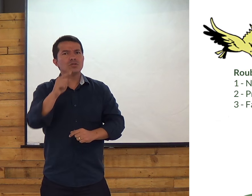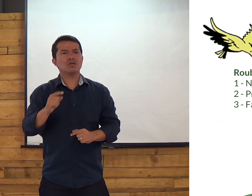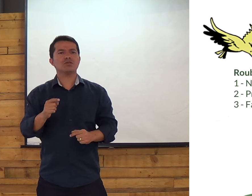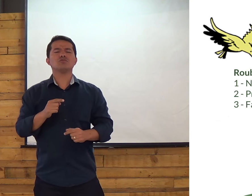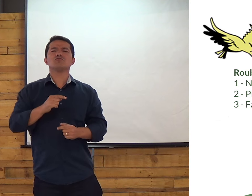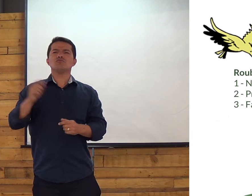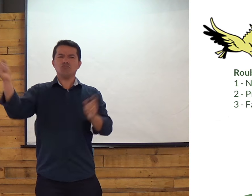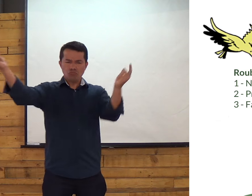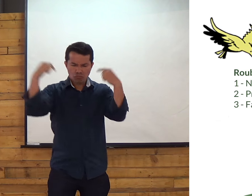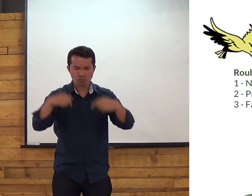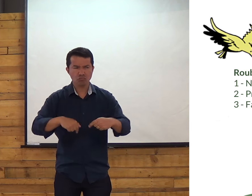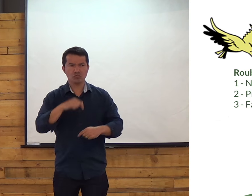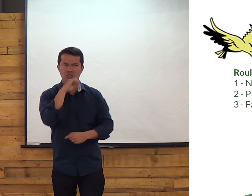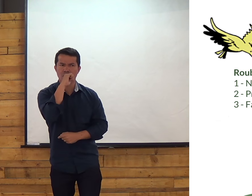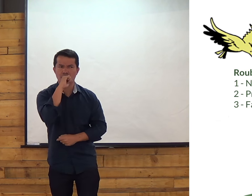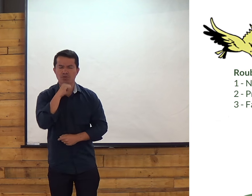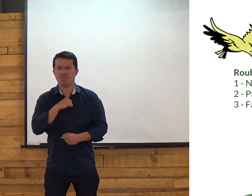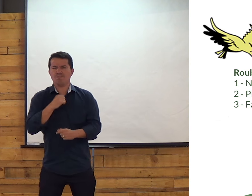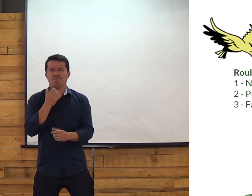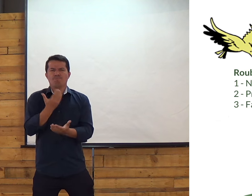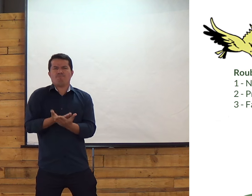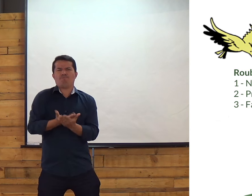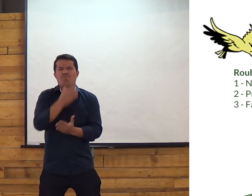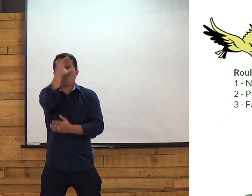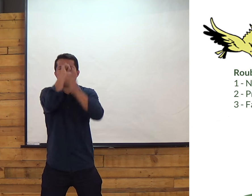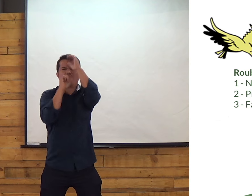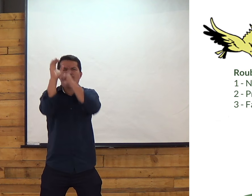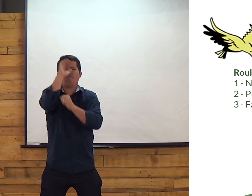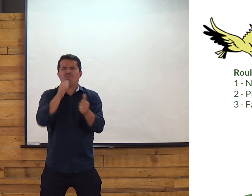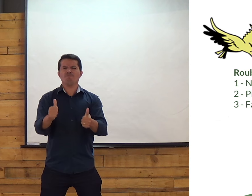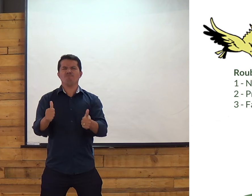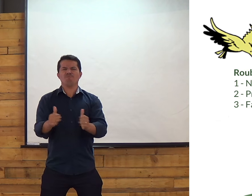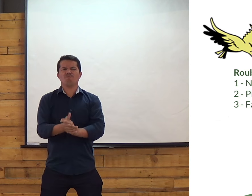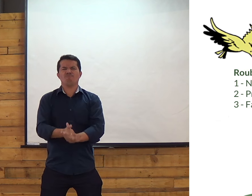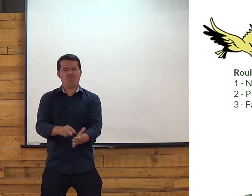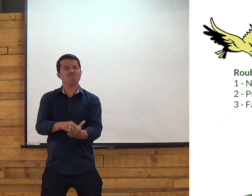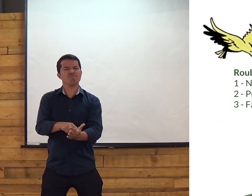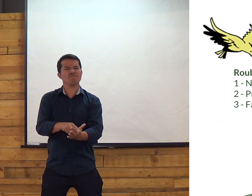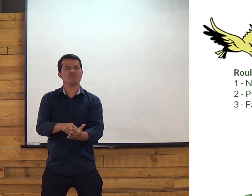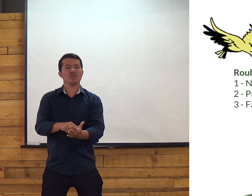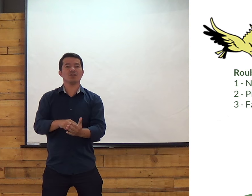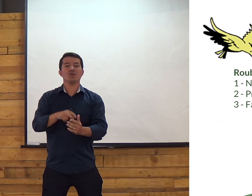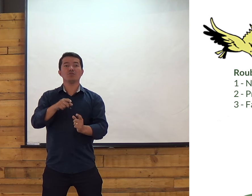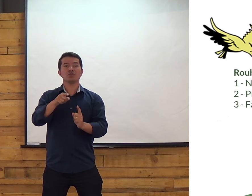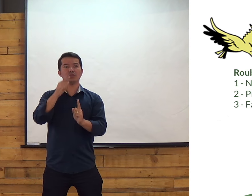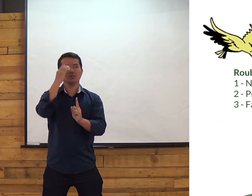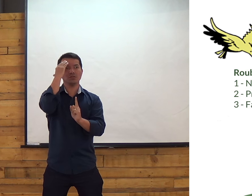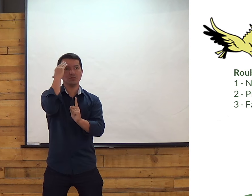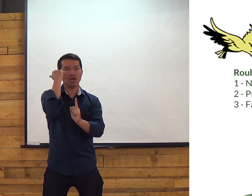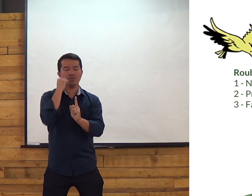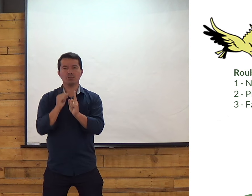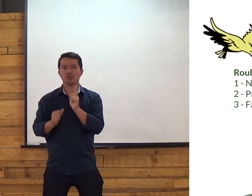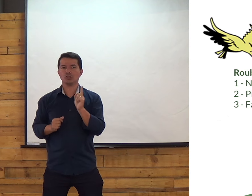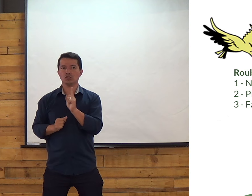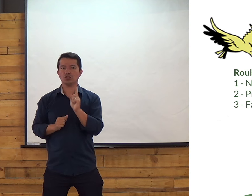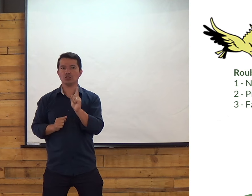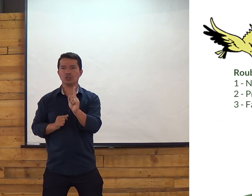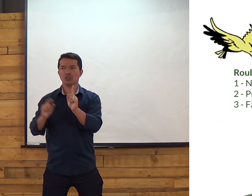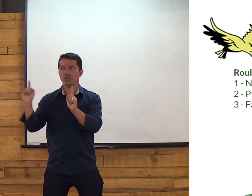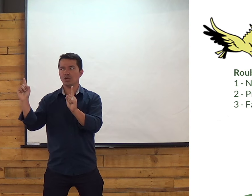influencie e te domine. Você não pode aceitar que o mundo faça isso contigo. Todo sábado você vem aqui e você